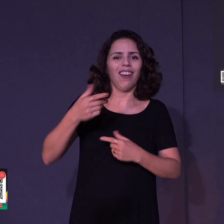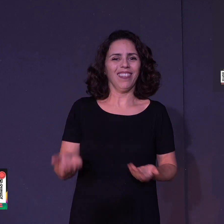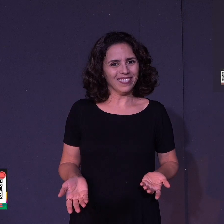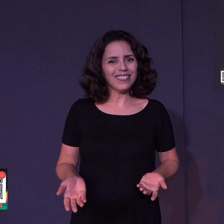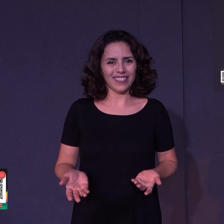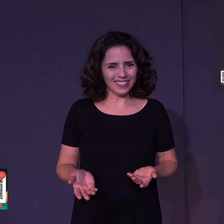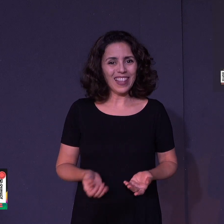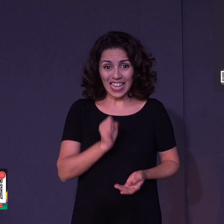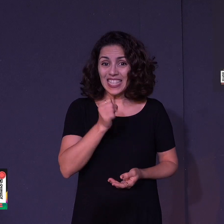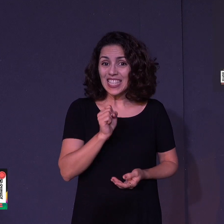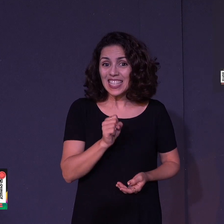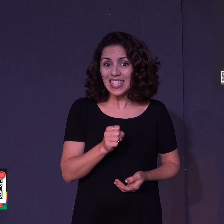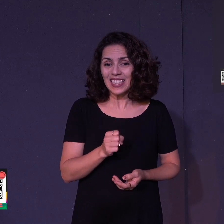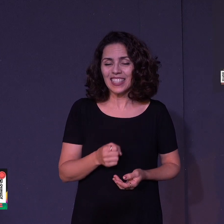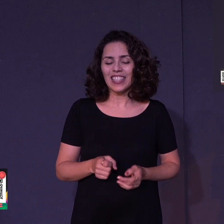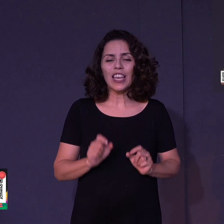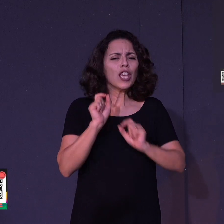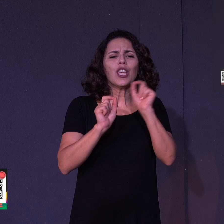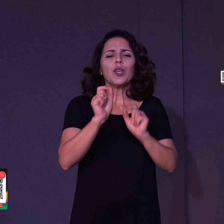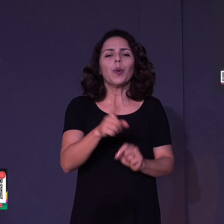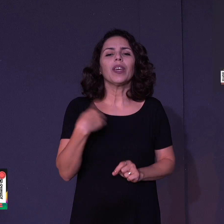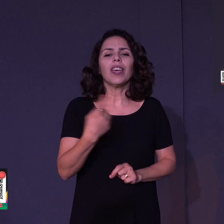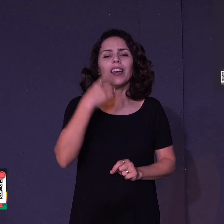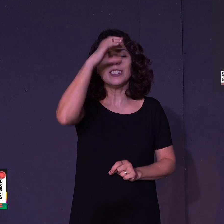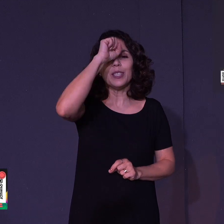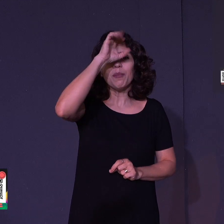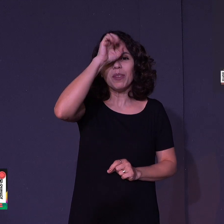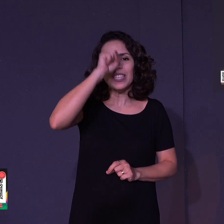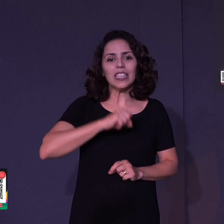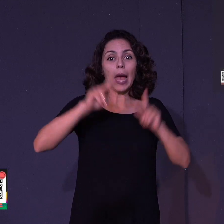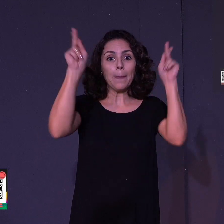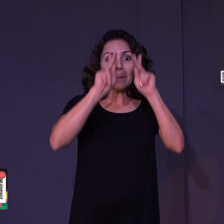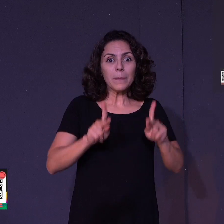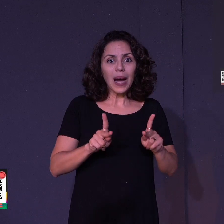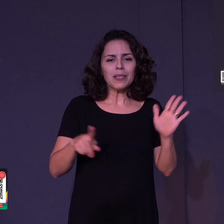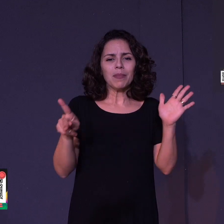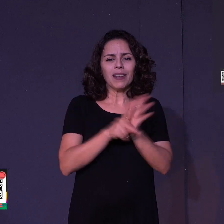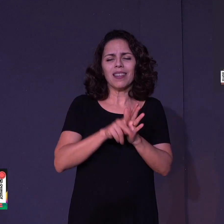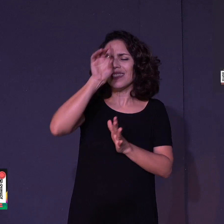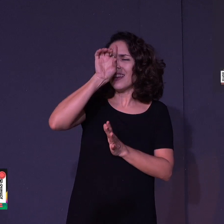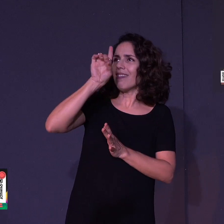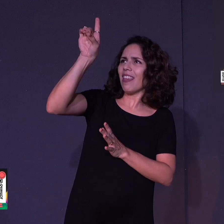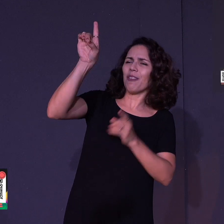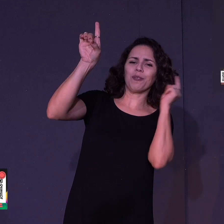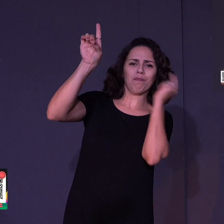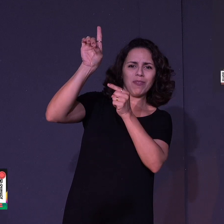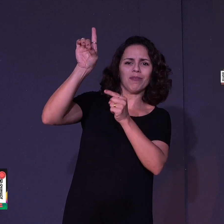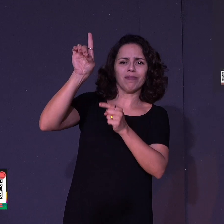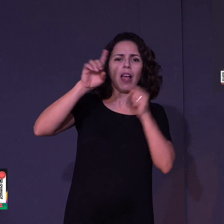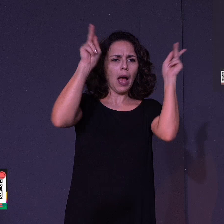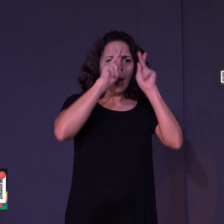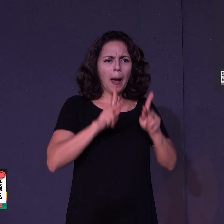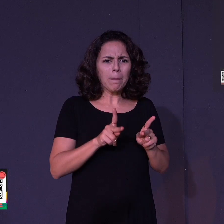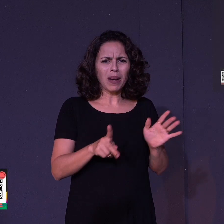que a paz é de Deus. A paz não é das coisas, a paz não é das pessoas que estão ao nosso redor. A